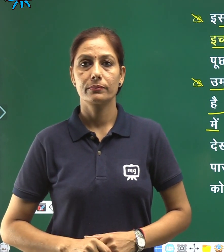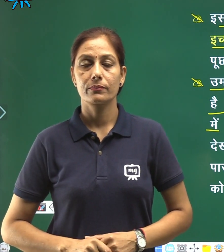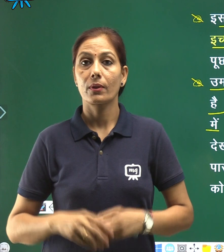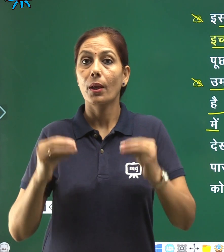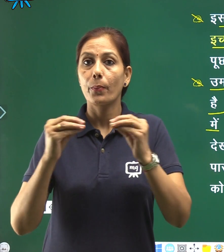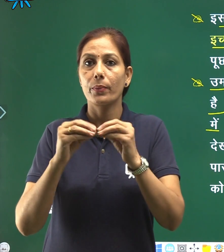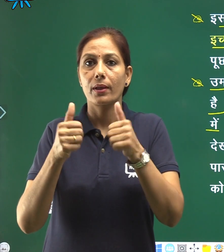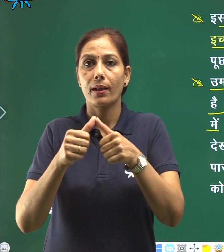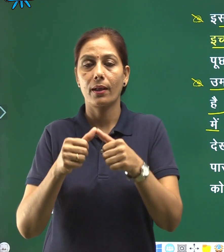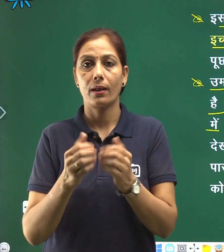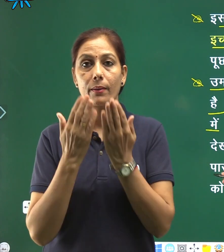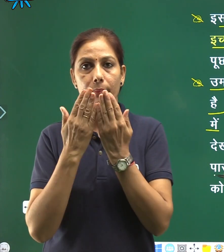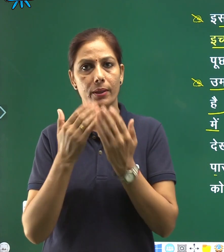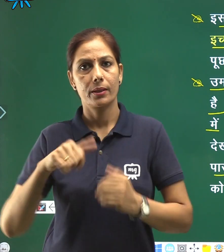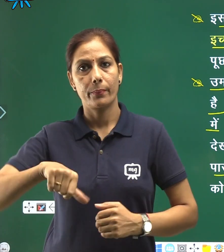बीए पास किया है,